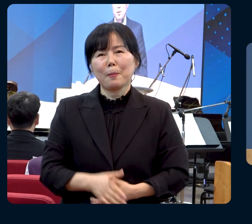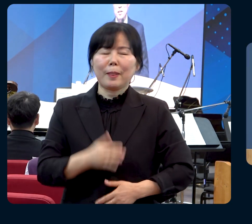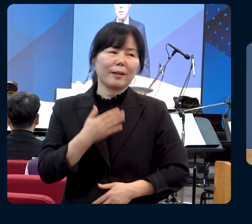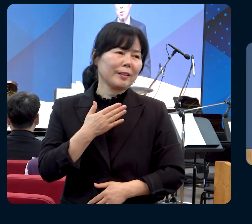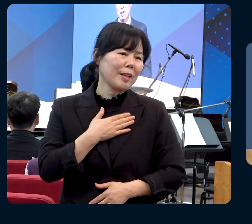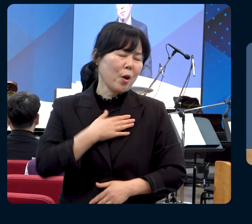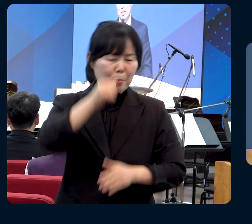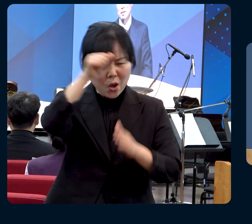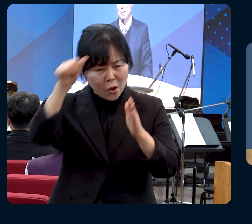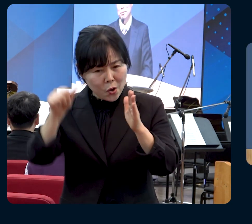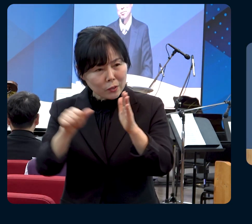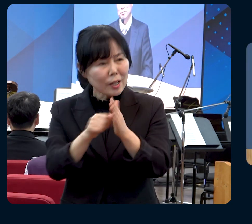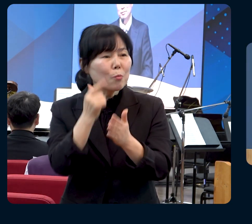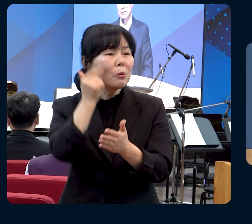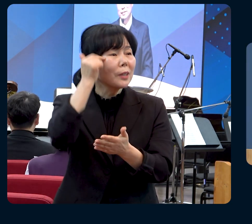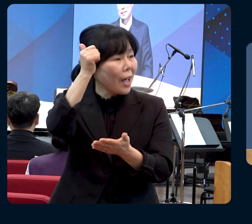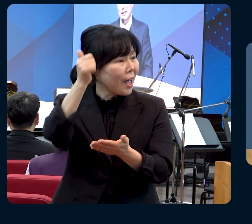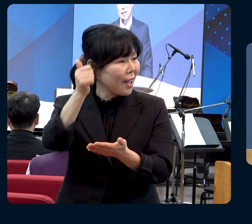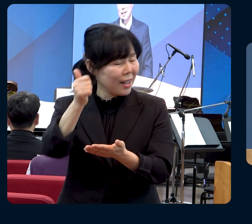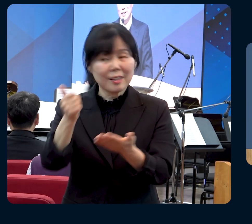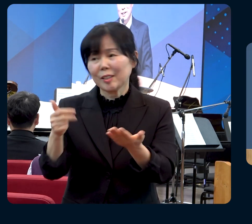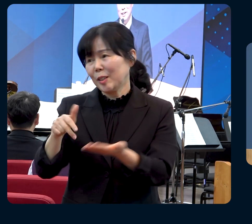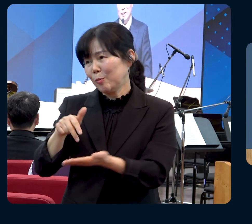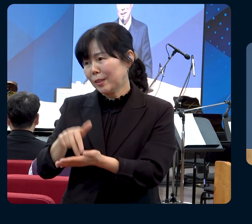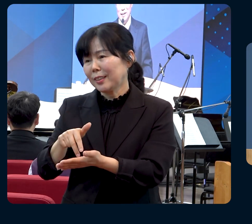저는 평생을 목회하면서